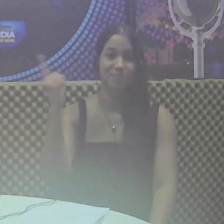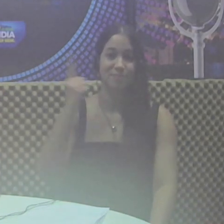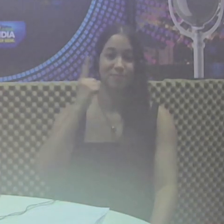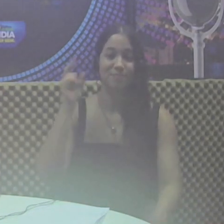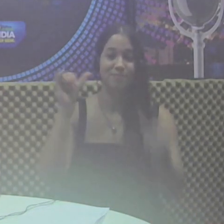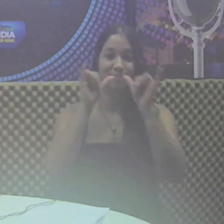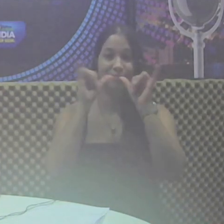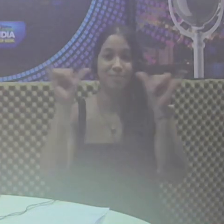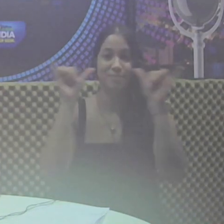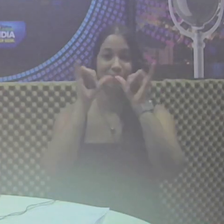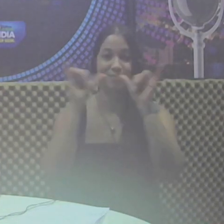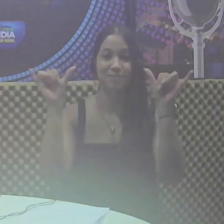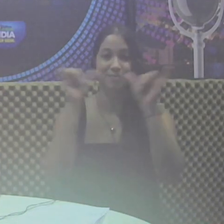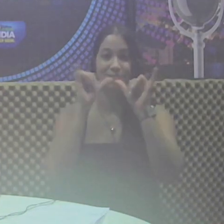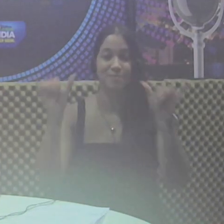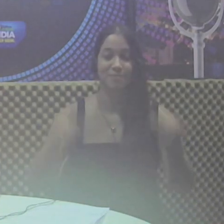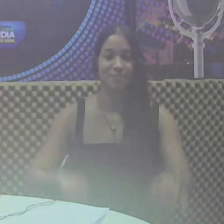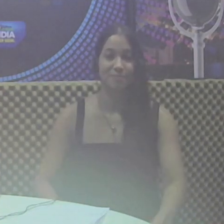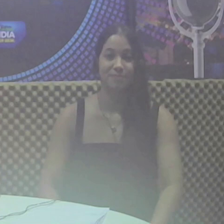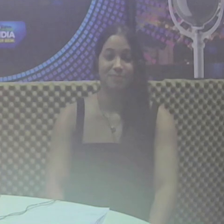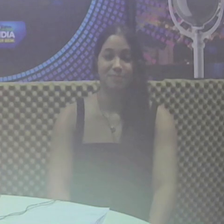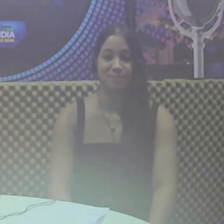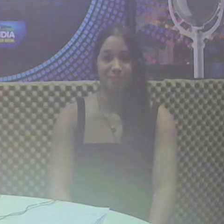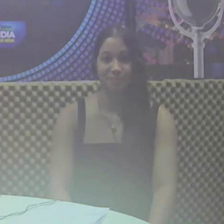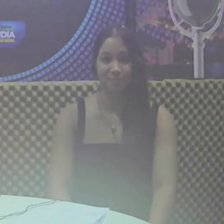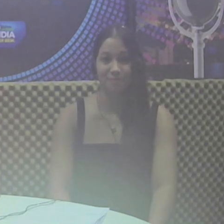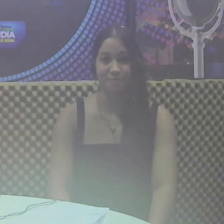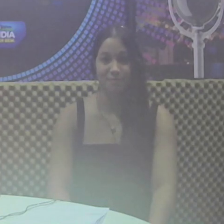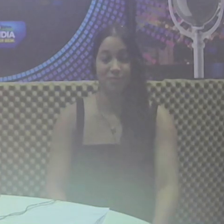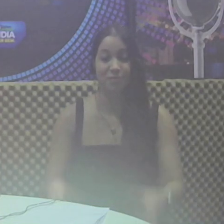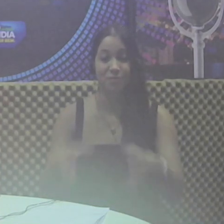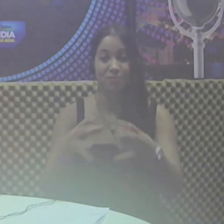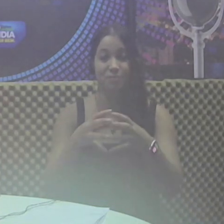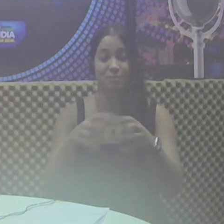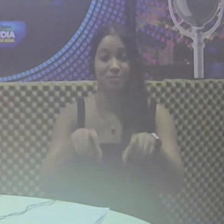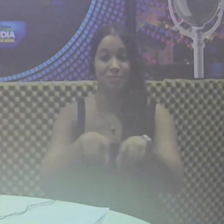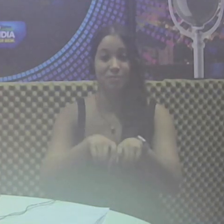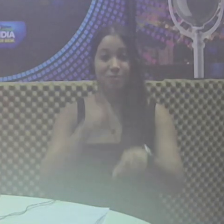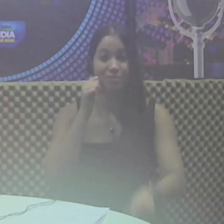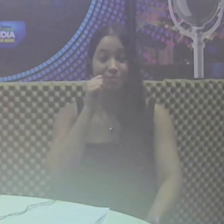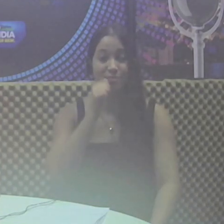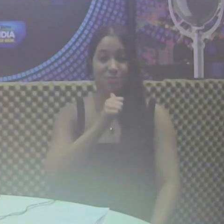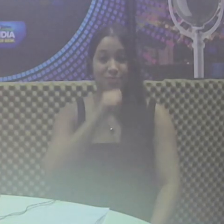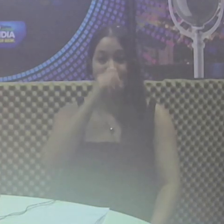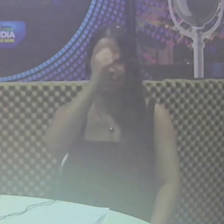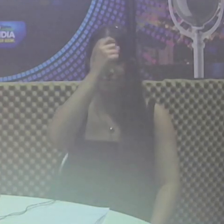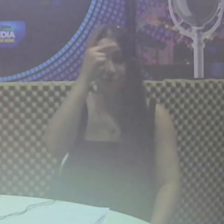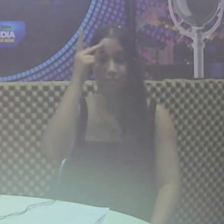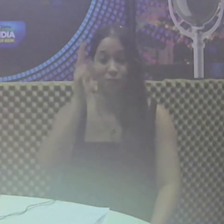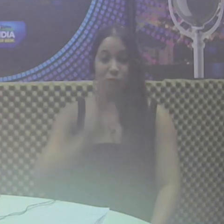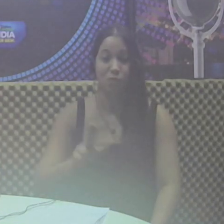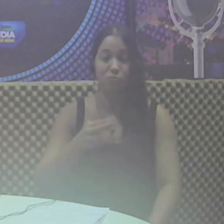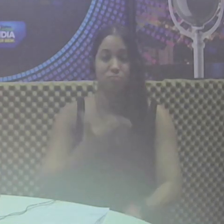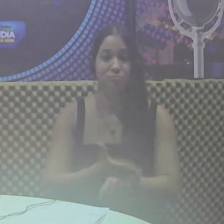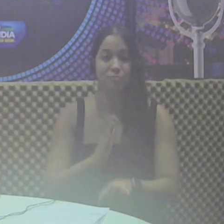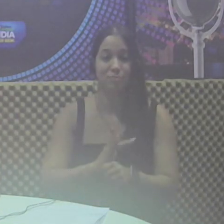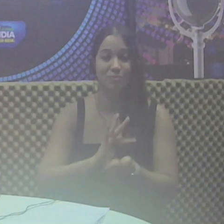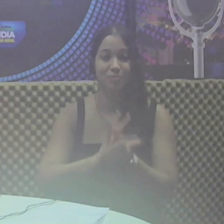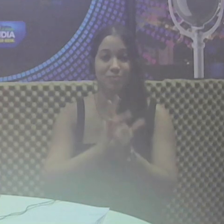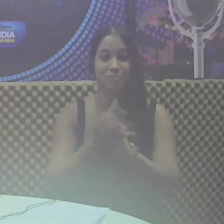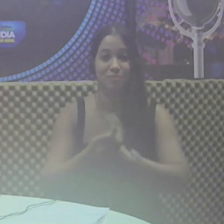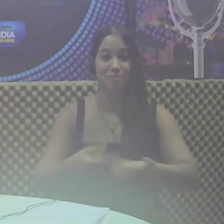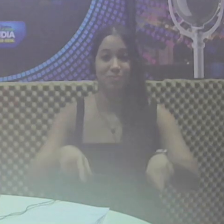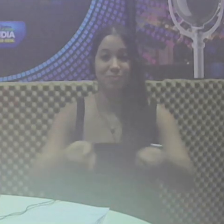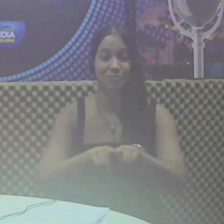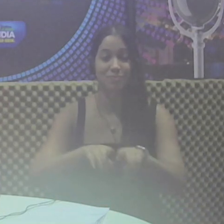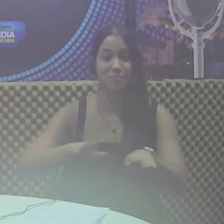Giro de notícias. A equipe de futsal feminino da Prefeitura de Uberlândia, que treina pela Futel em parceria com o